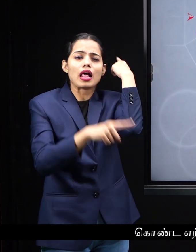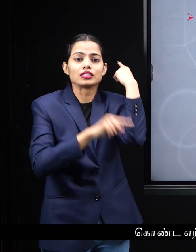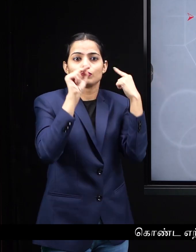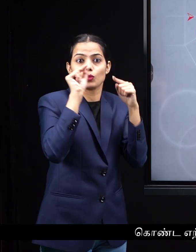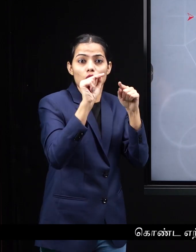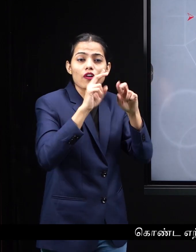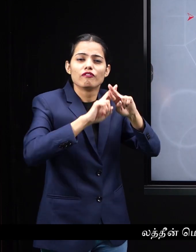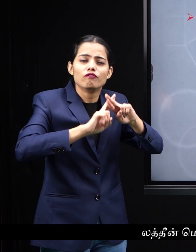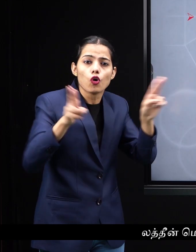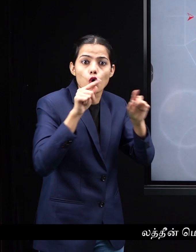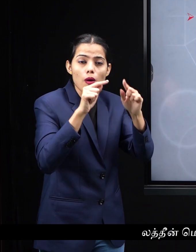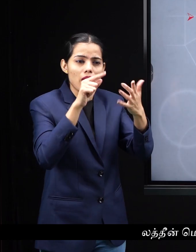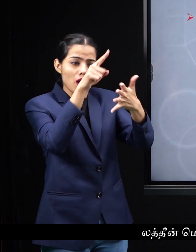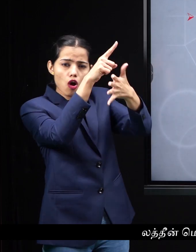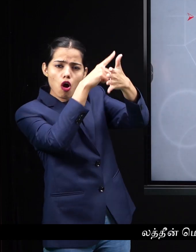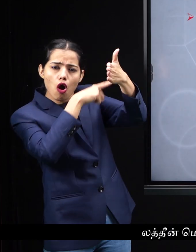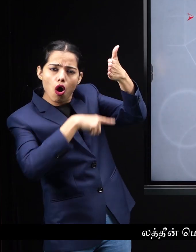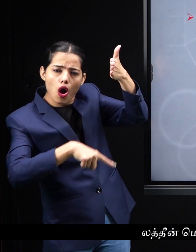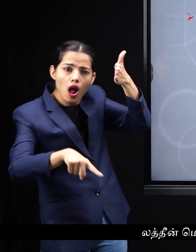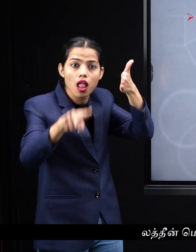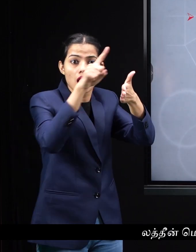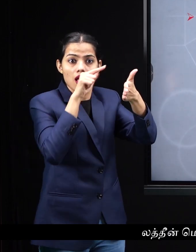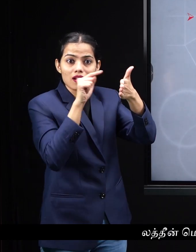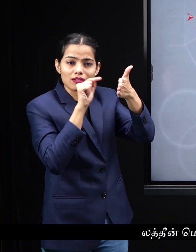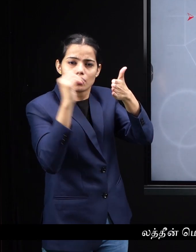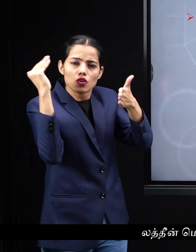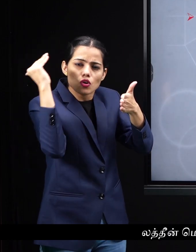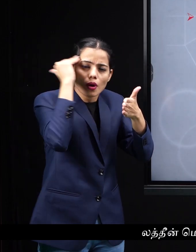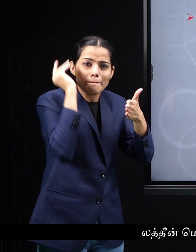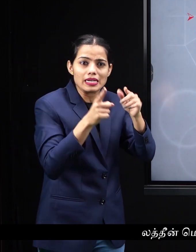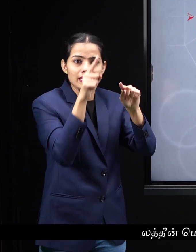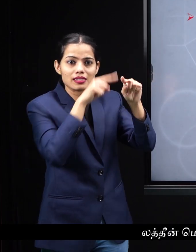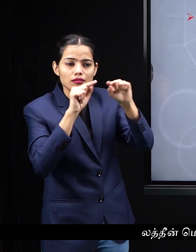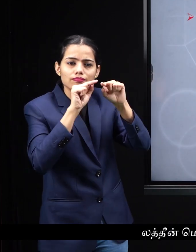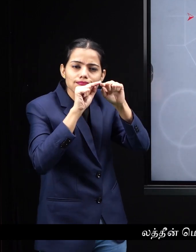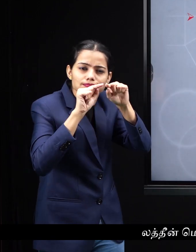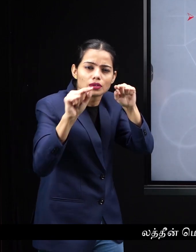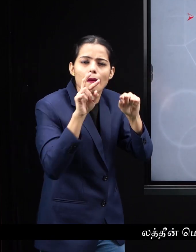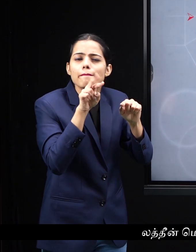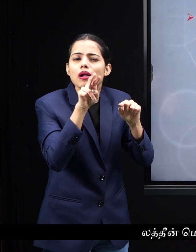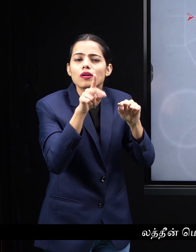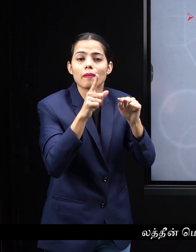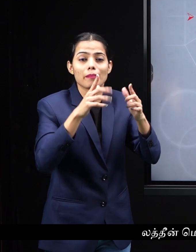நாண் எனப்படும். லத்தீன் மொழியில் இதற்கு வில் சரம் என்று பொருள்.